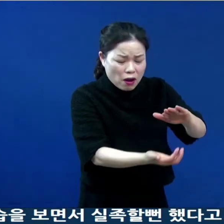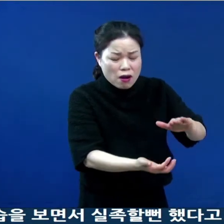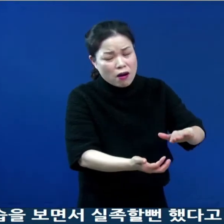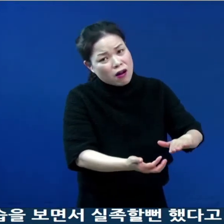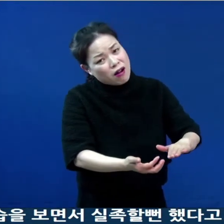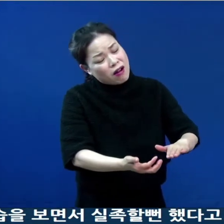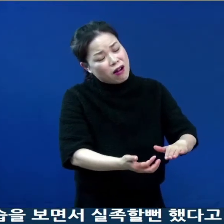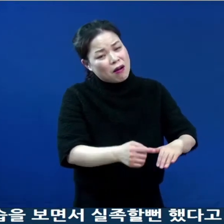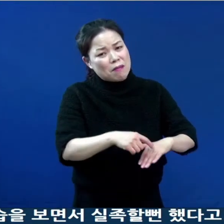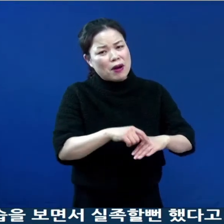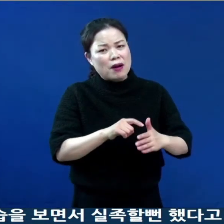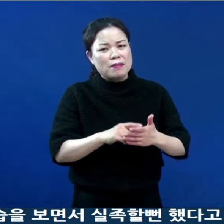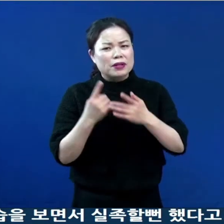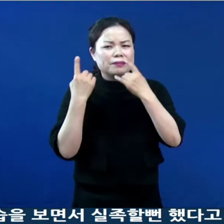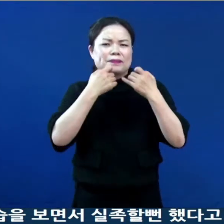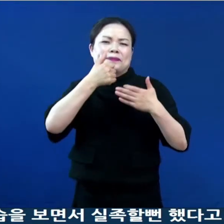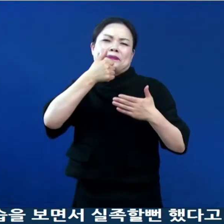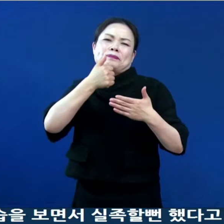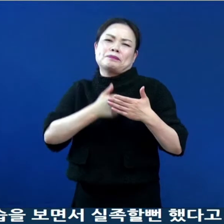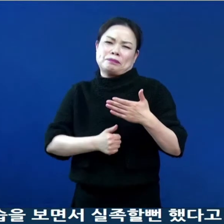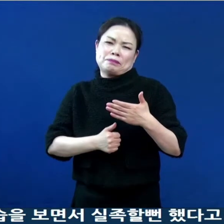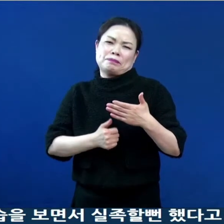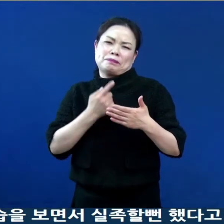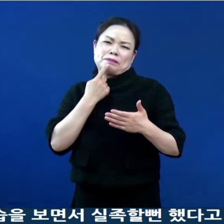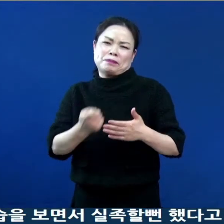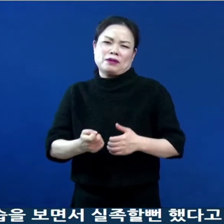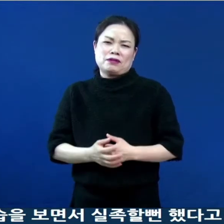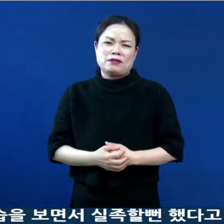보면서 마음이 실족할 뻔했다는 것입니다.